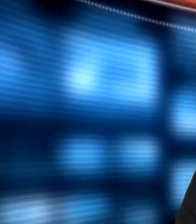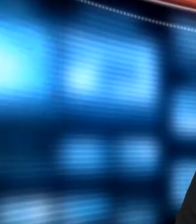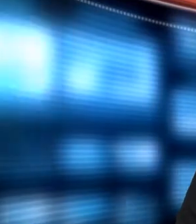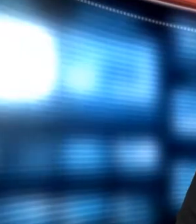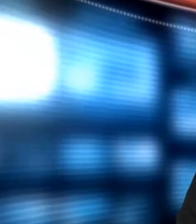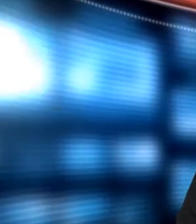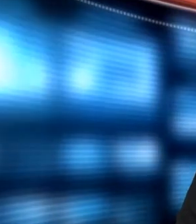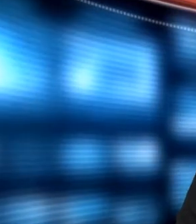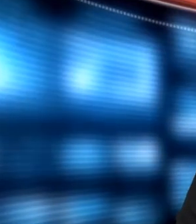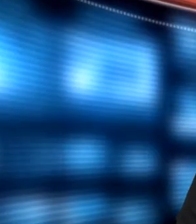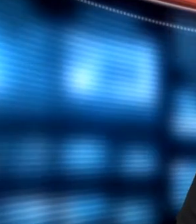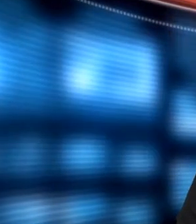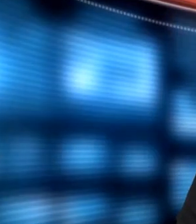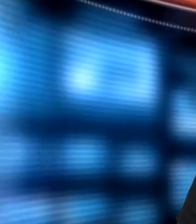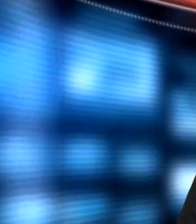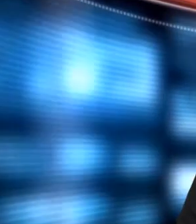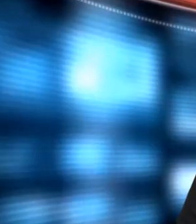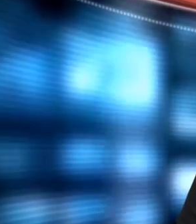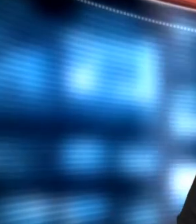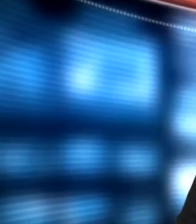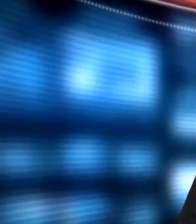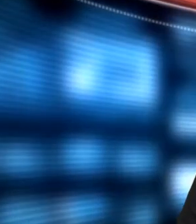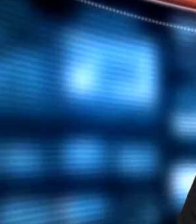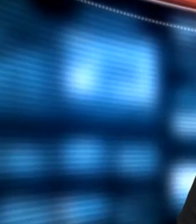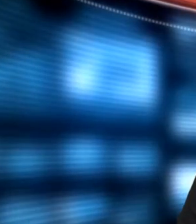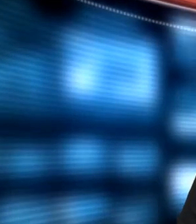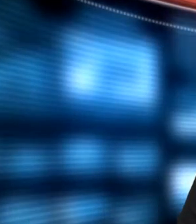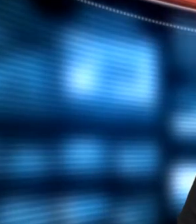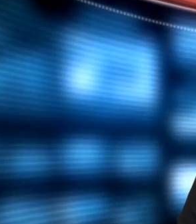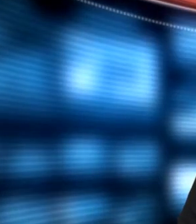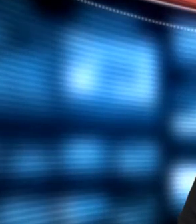I nostri servizi, i nostri live li trovate sulla pagina Facebook di Media